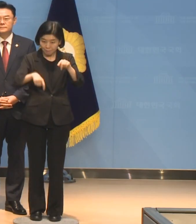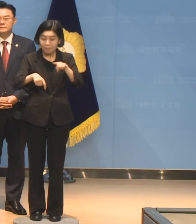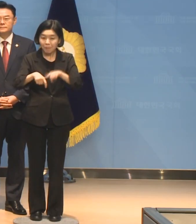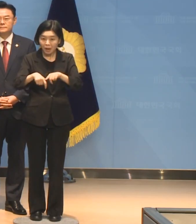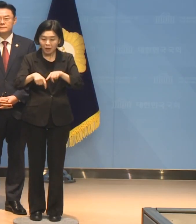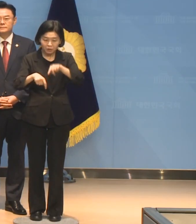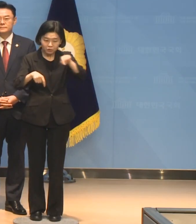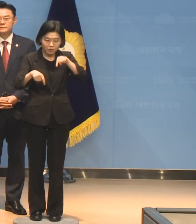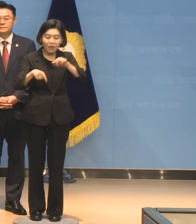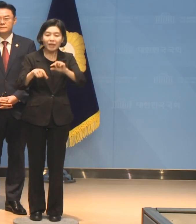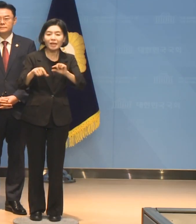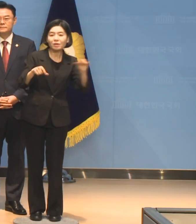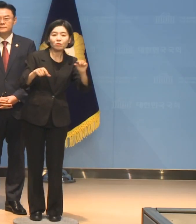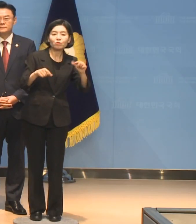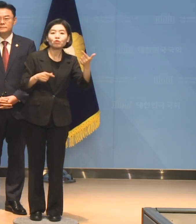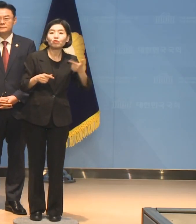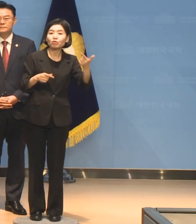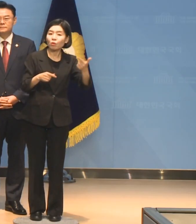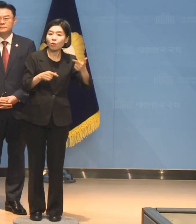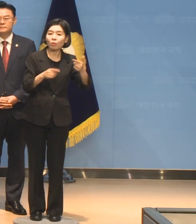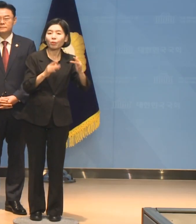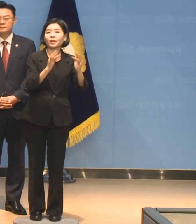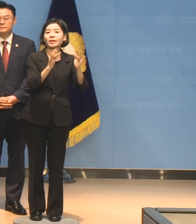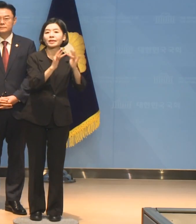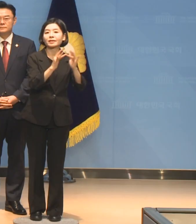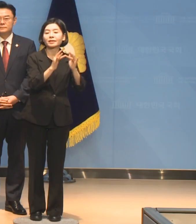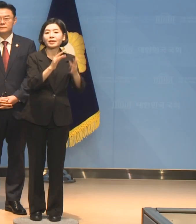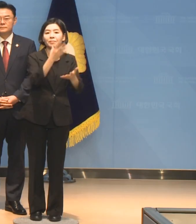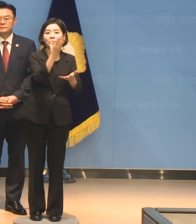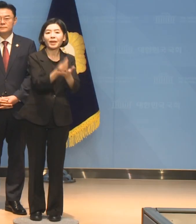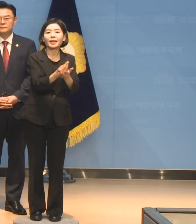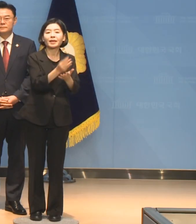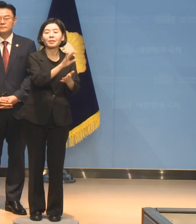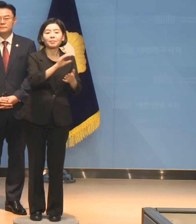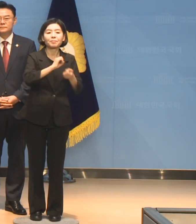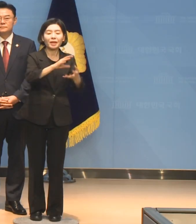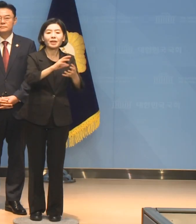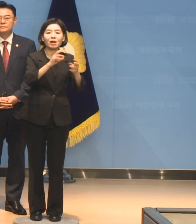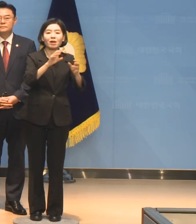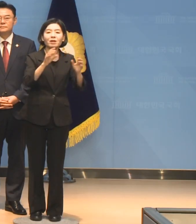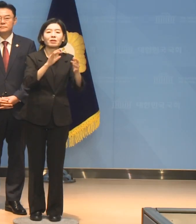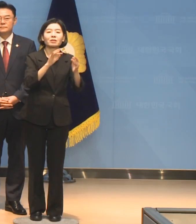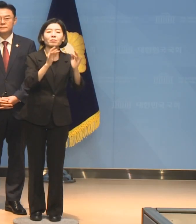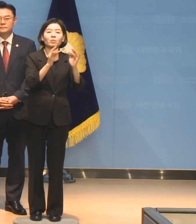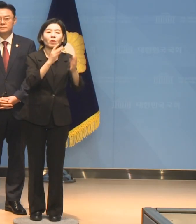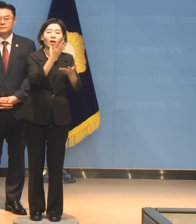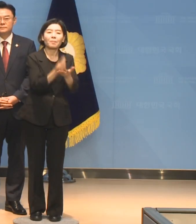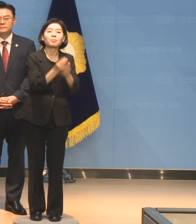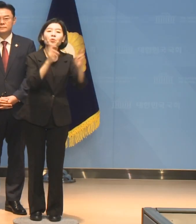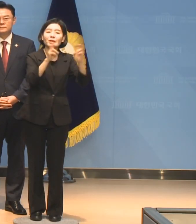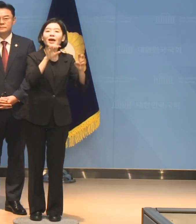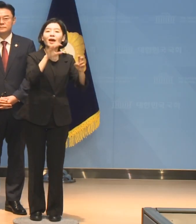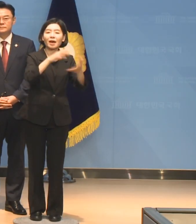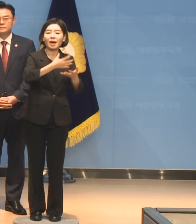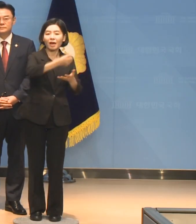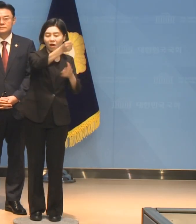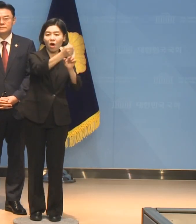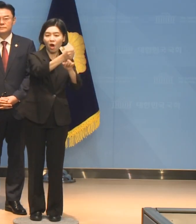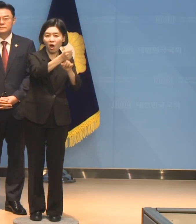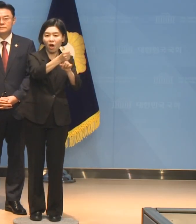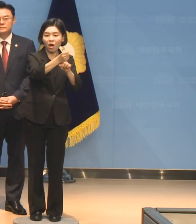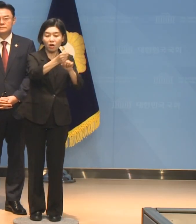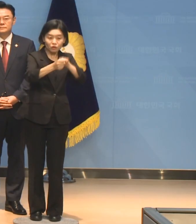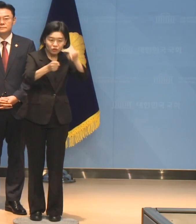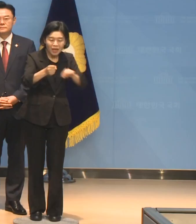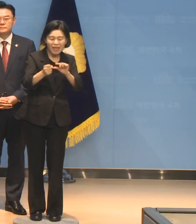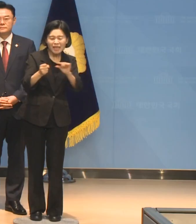정도를 배달 플랫폼에서 가져가게 되는 거죠. 물론 여기에는 라이더들이 가져가는 금액도